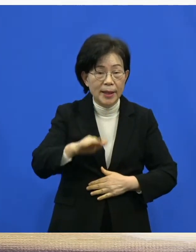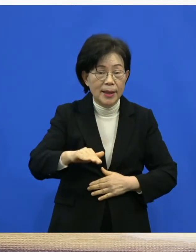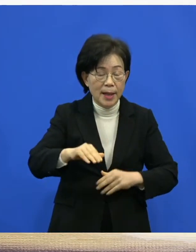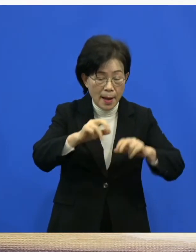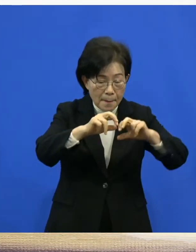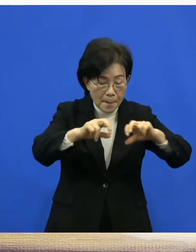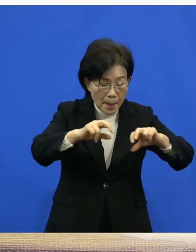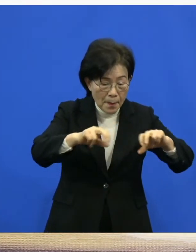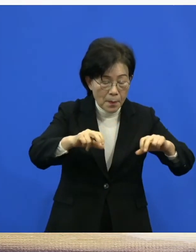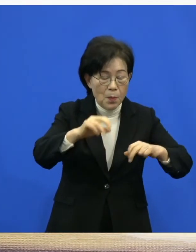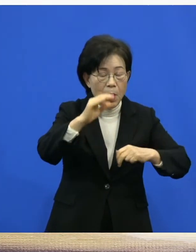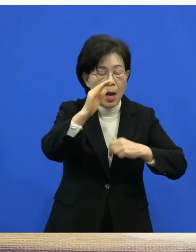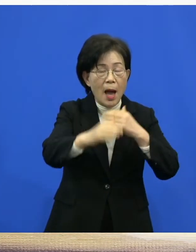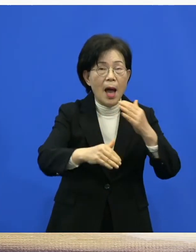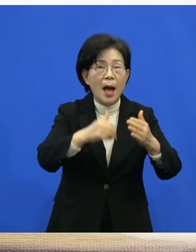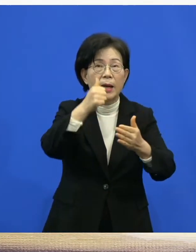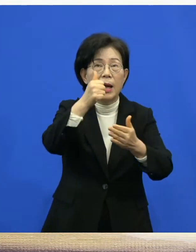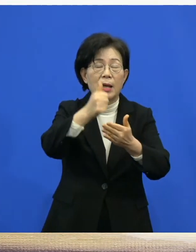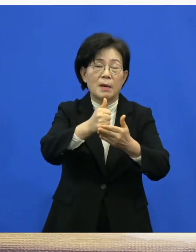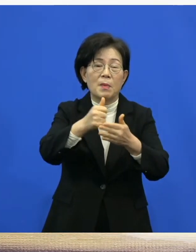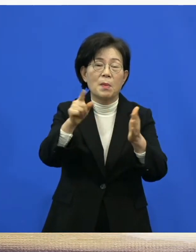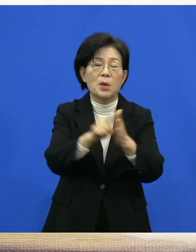믿는 하나님을 믿고 맡긴 거예요.